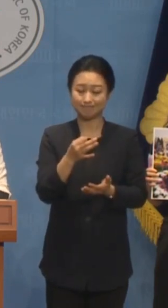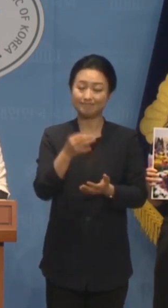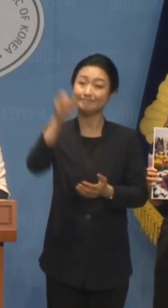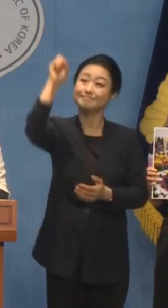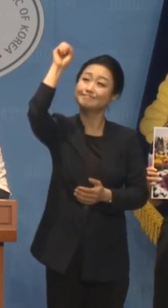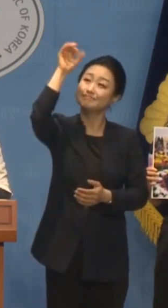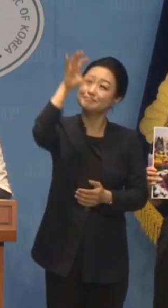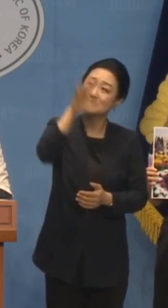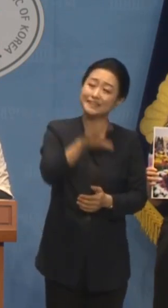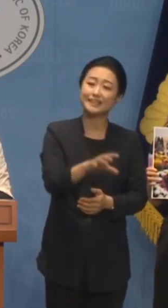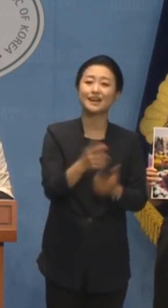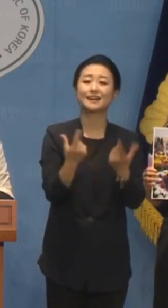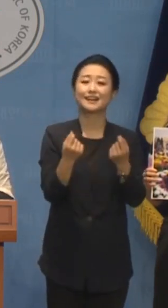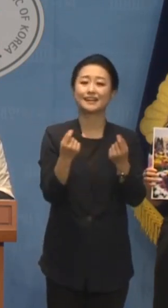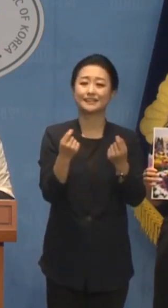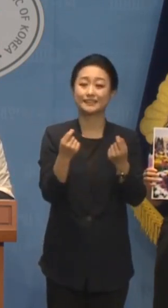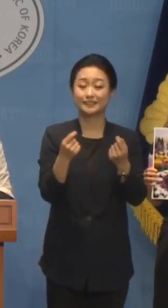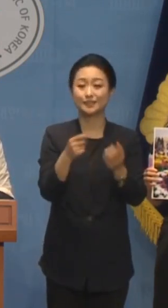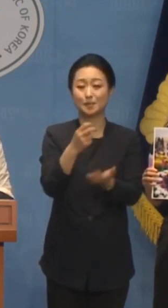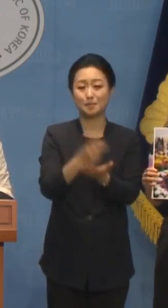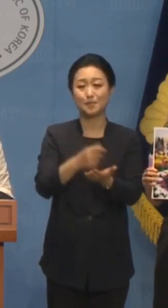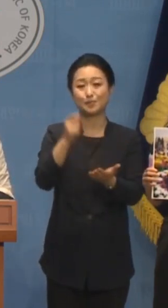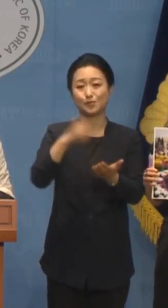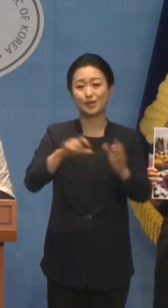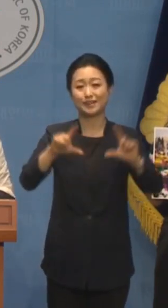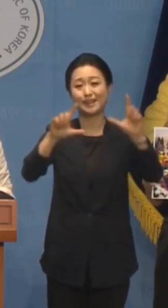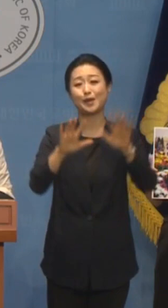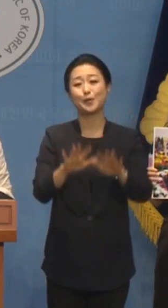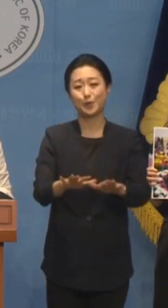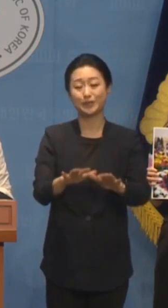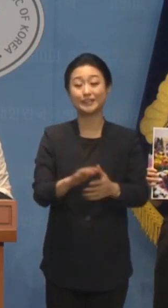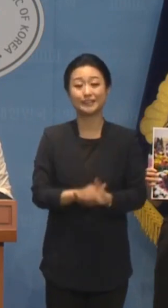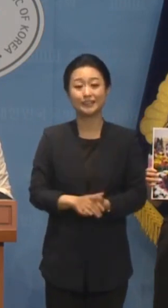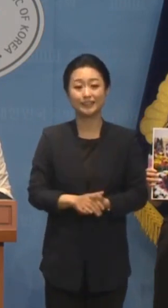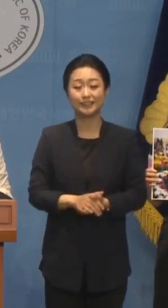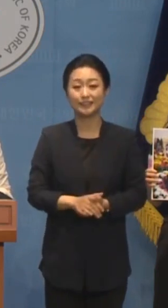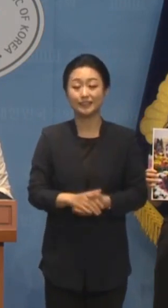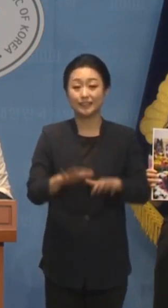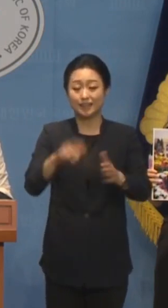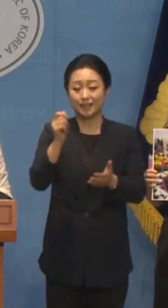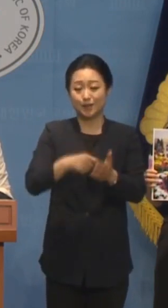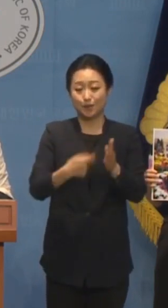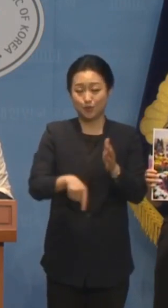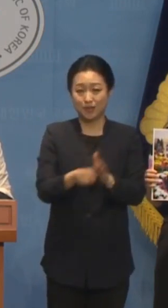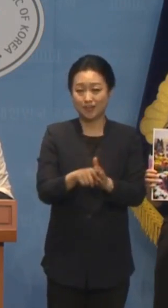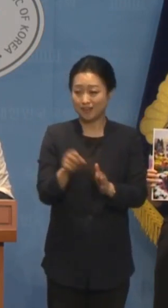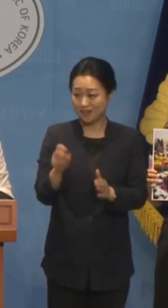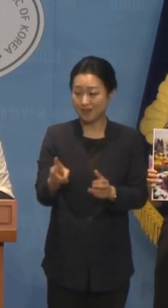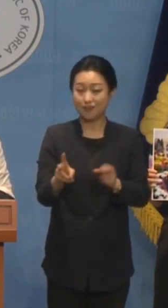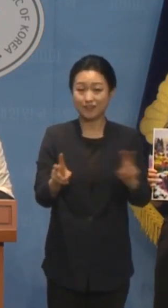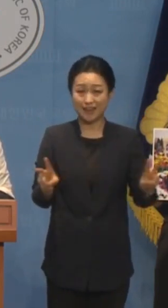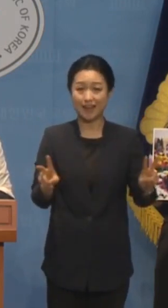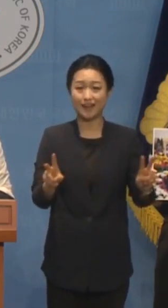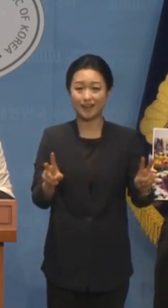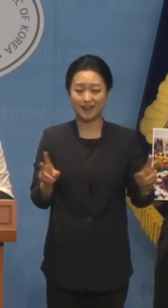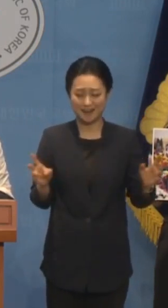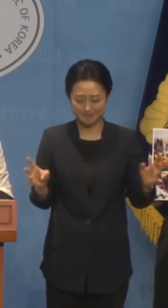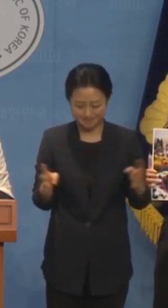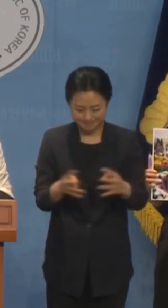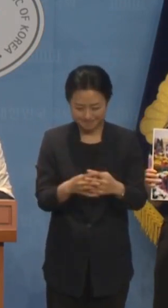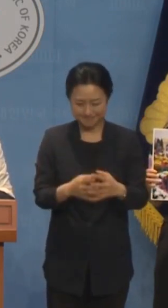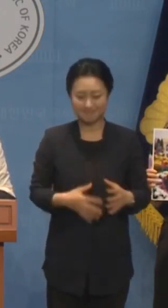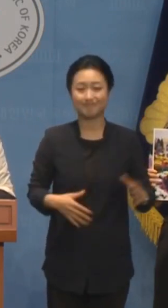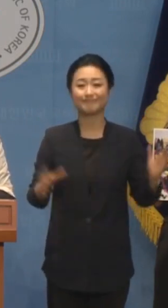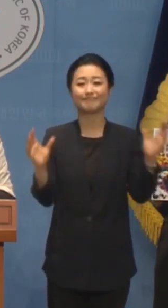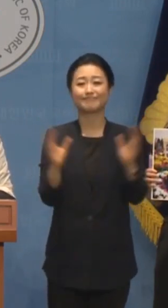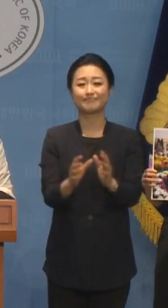내려주는 그런 날이라고 생각합니다. 다시 한번 이 법을 통과시키기 위해서 여당도 야당도 모두 하나